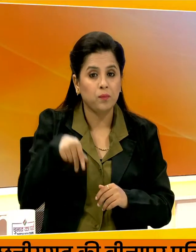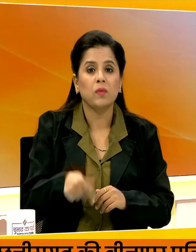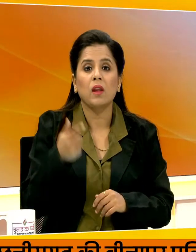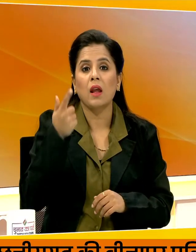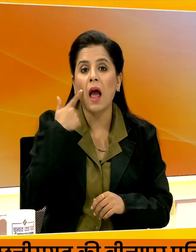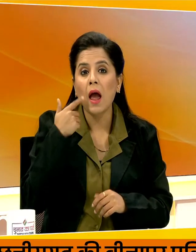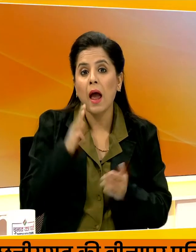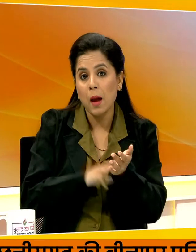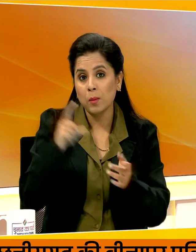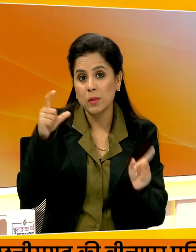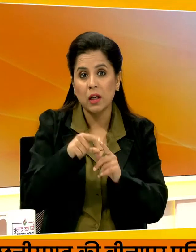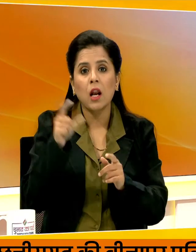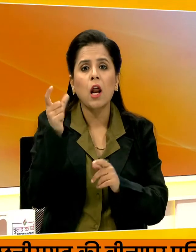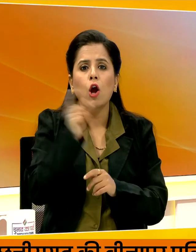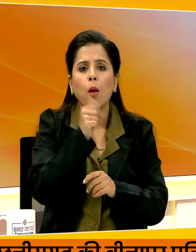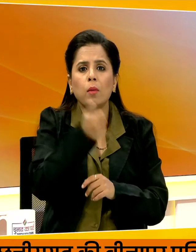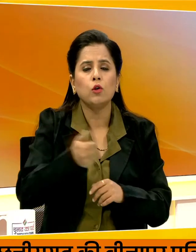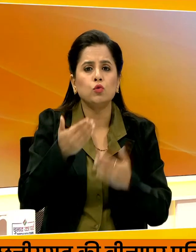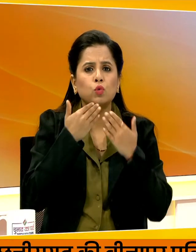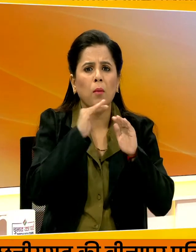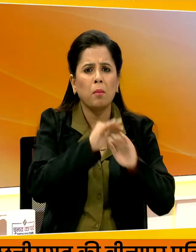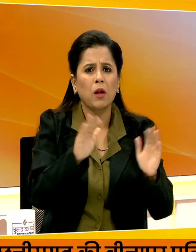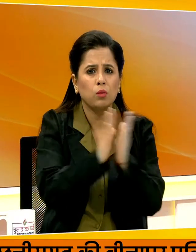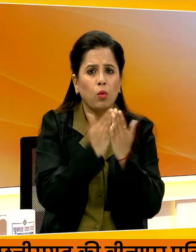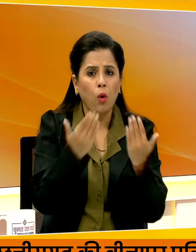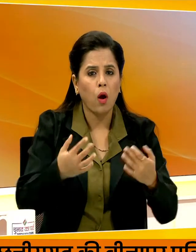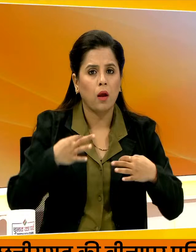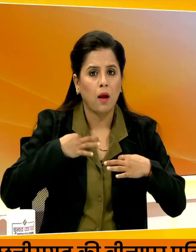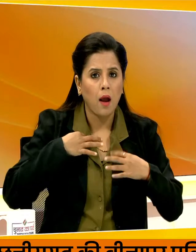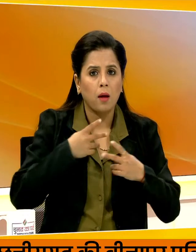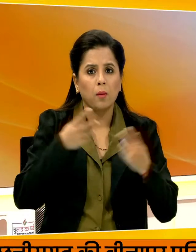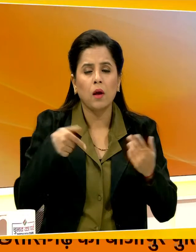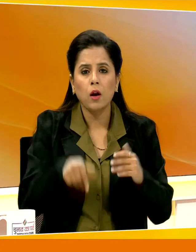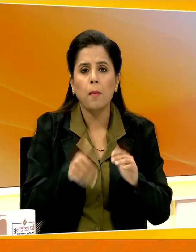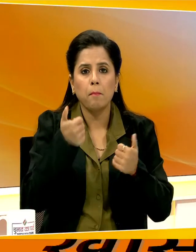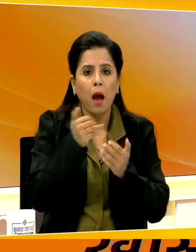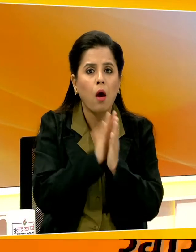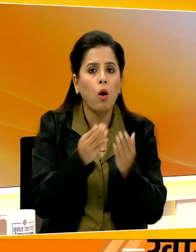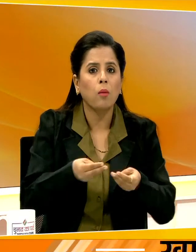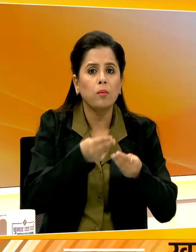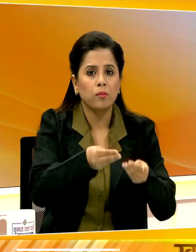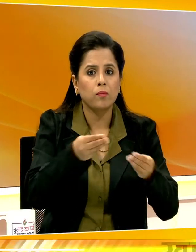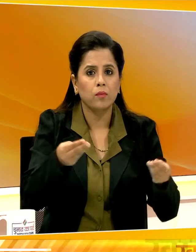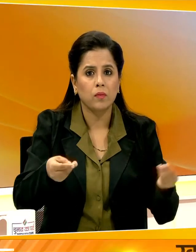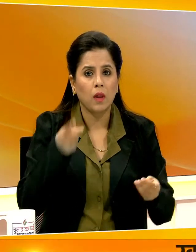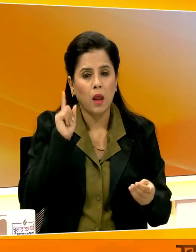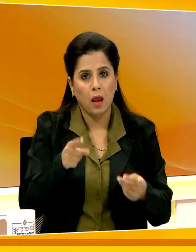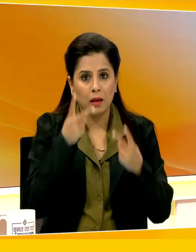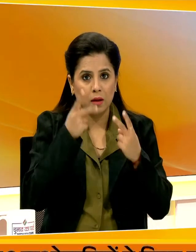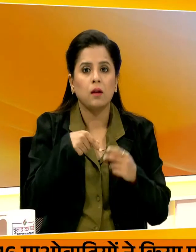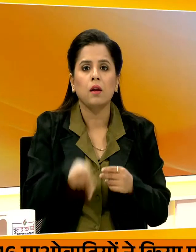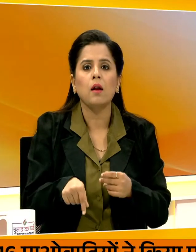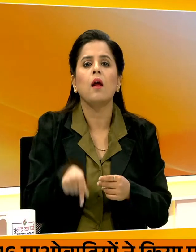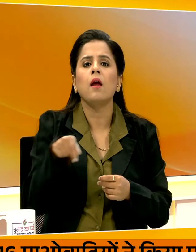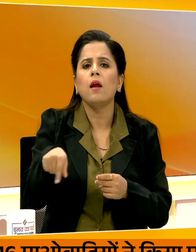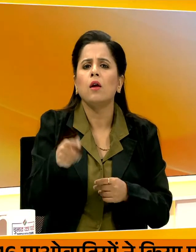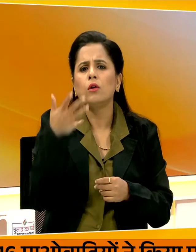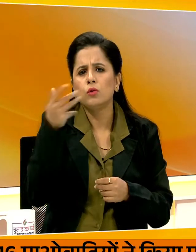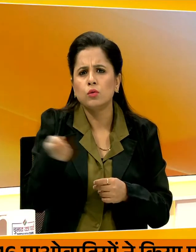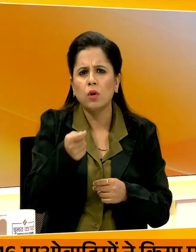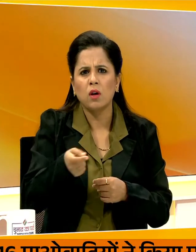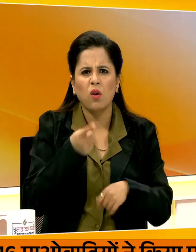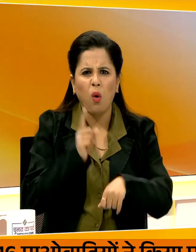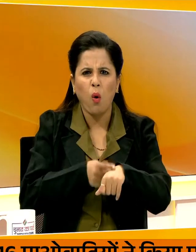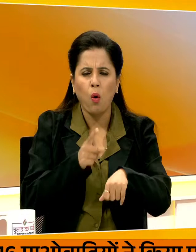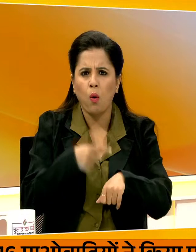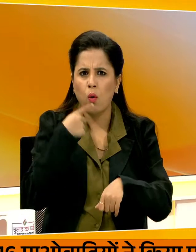आईसीडी कमिश्नर को स्कूलों में बच्चों की किताबें, यूनिफॉर्म और स्टेशनरी वितरण सुनिश्चित करते हुए केजरीवाल पर सख्त टिप्पणी